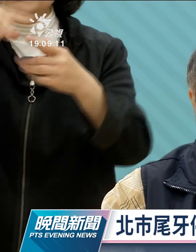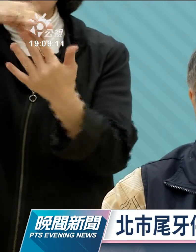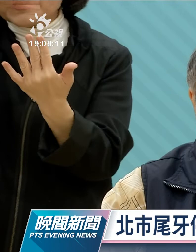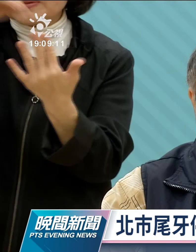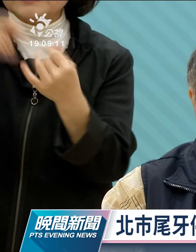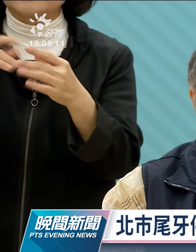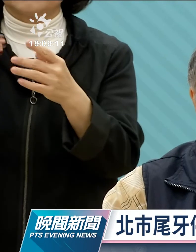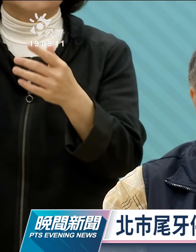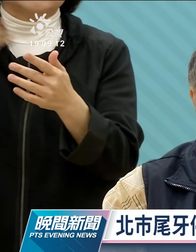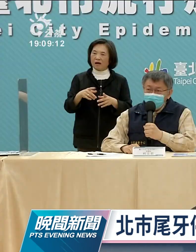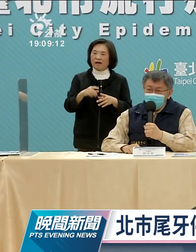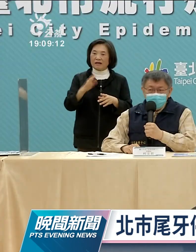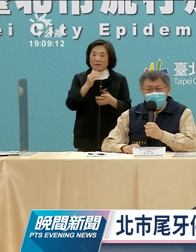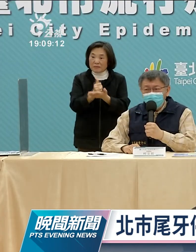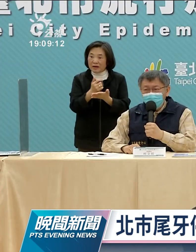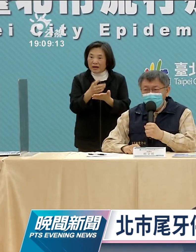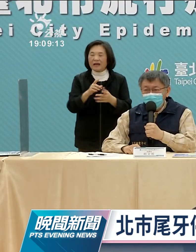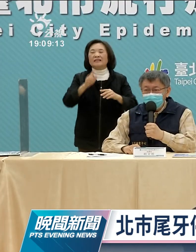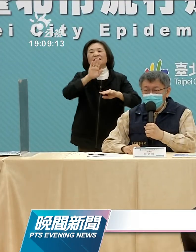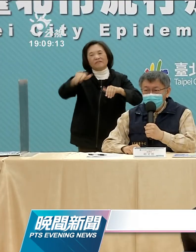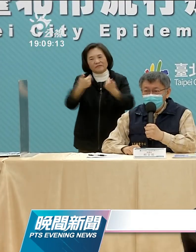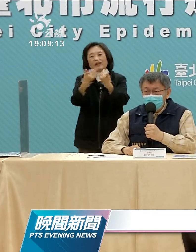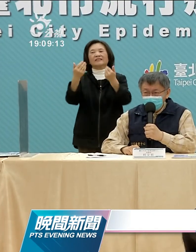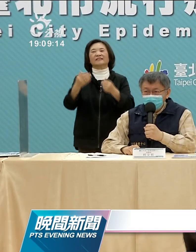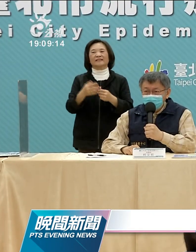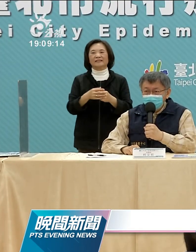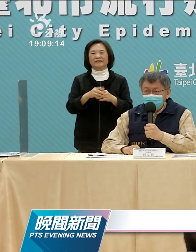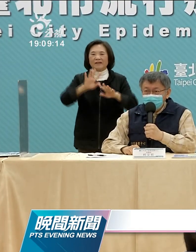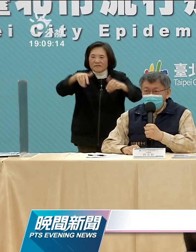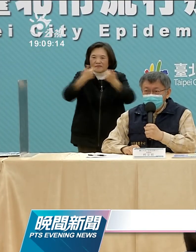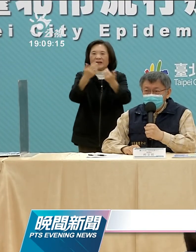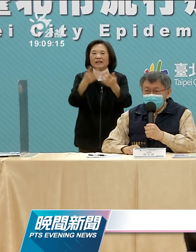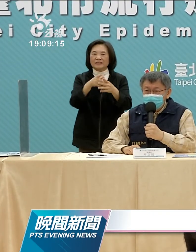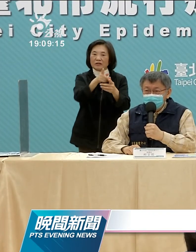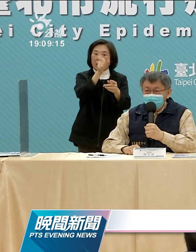室内还有户外运动全程都要戴上口罩。记者台北综合报道。